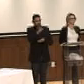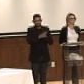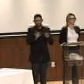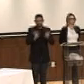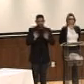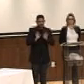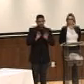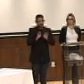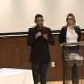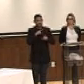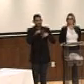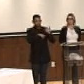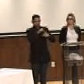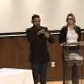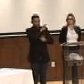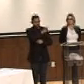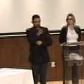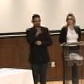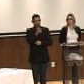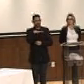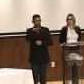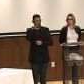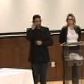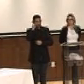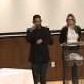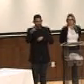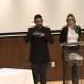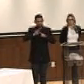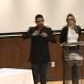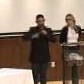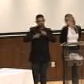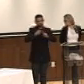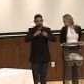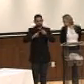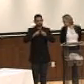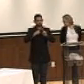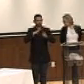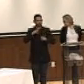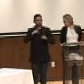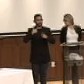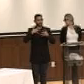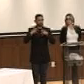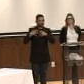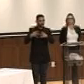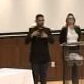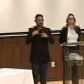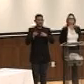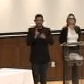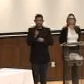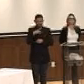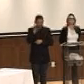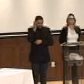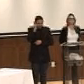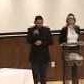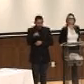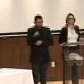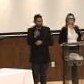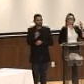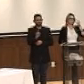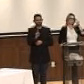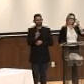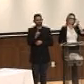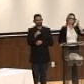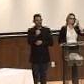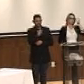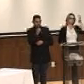não, esse é o nosso trabalho. Ouvir, mediar conflitos e buscar soluções. Nem sempre é fácil, nem sempre é